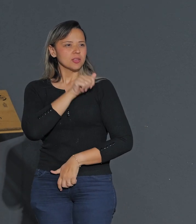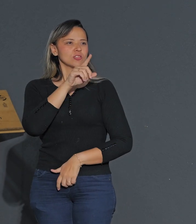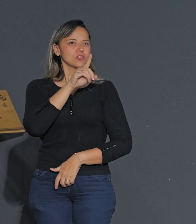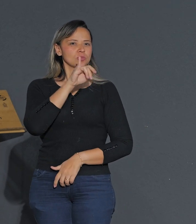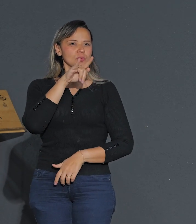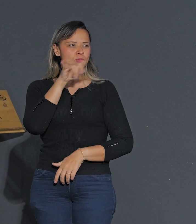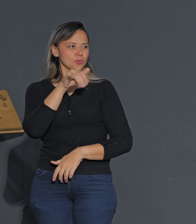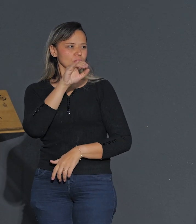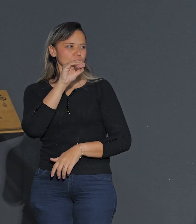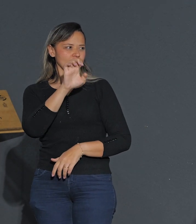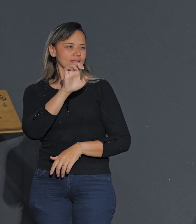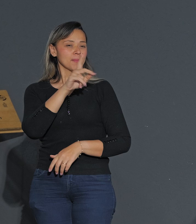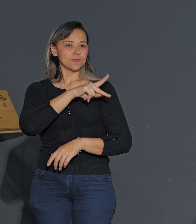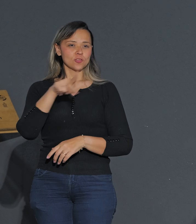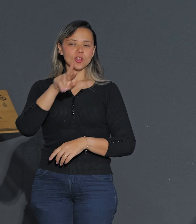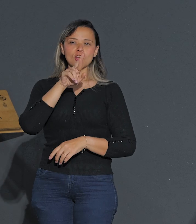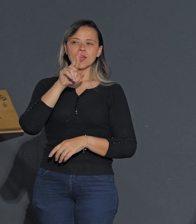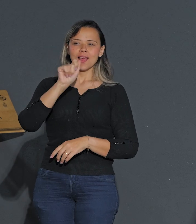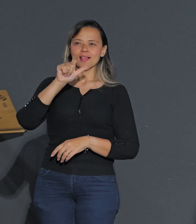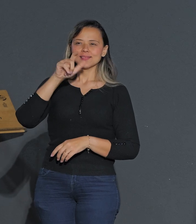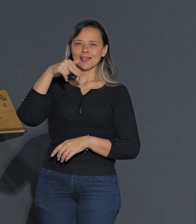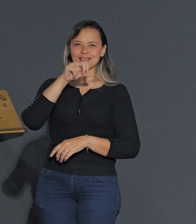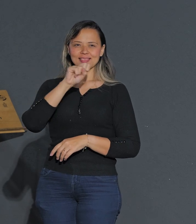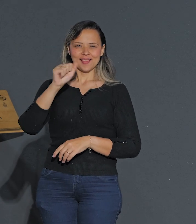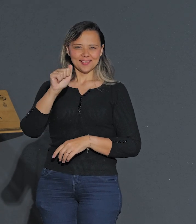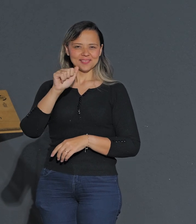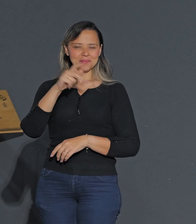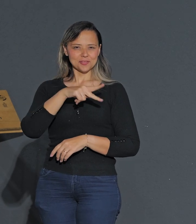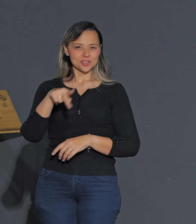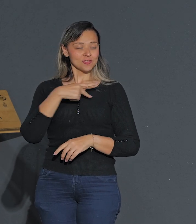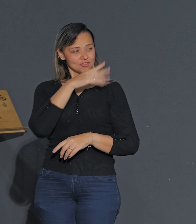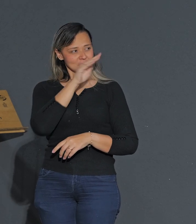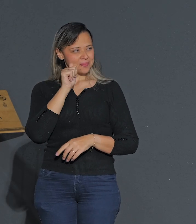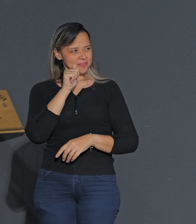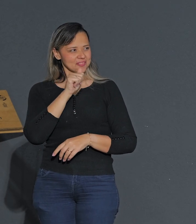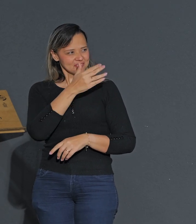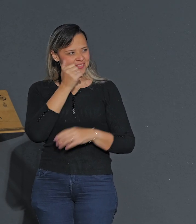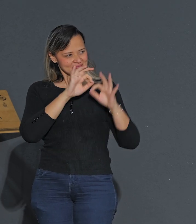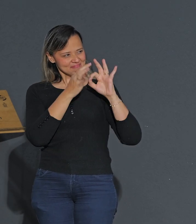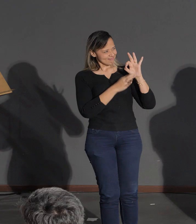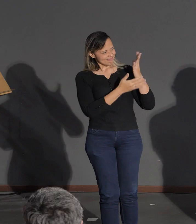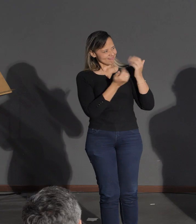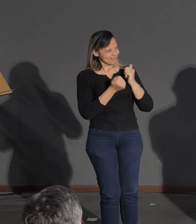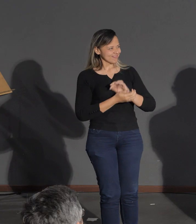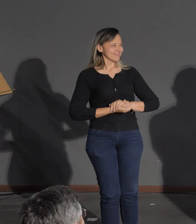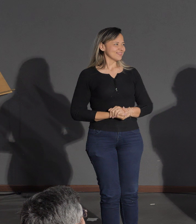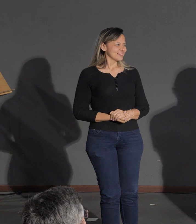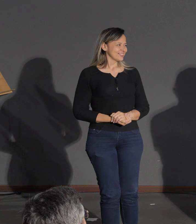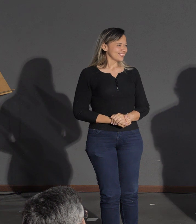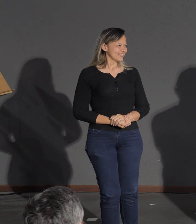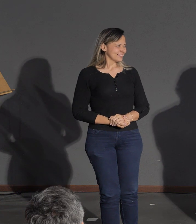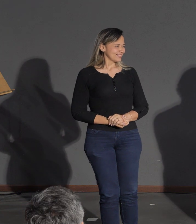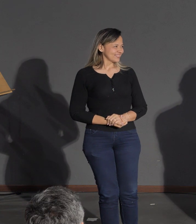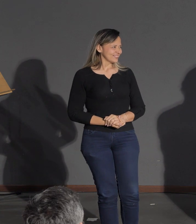oboé, da professora Alessandra. Então, prof, venha dar suas palavras.